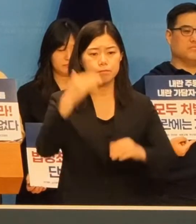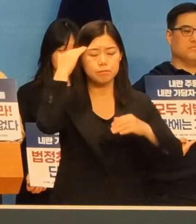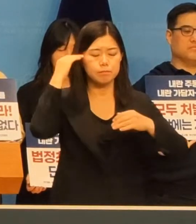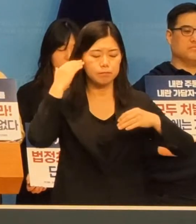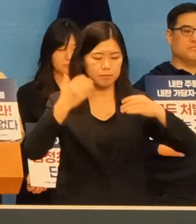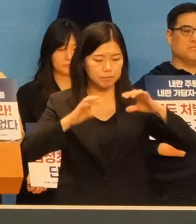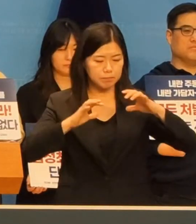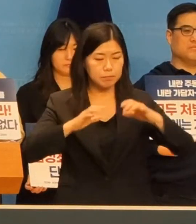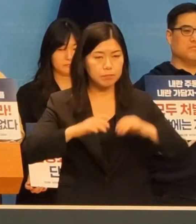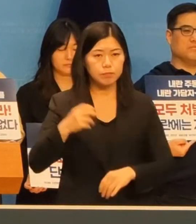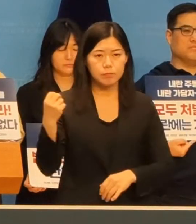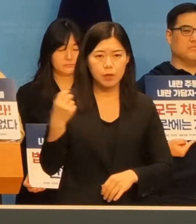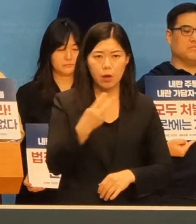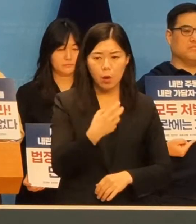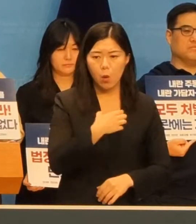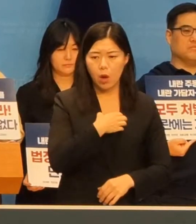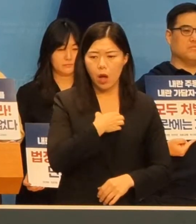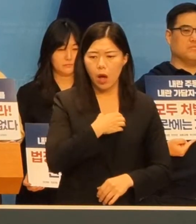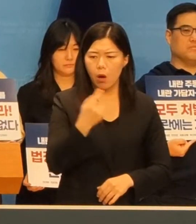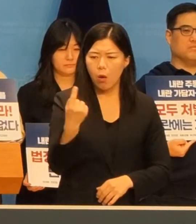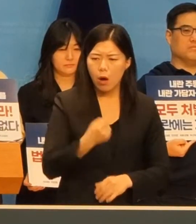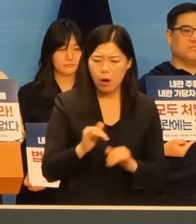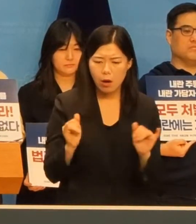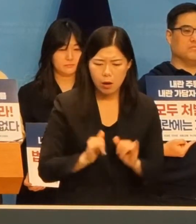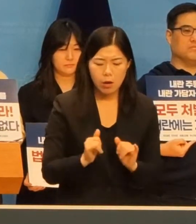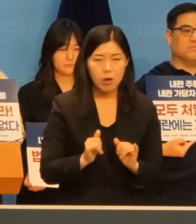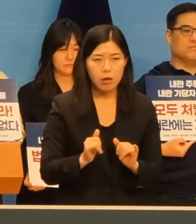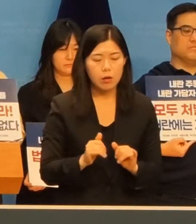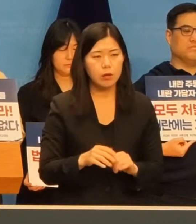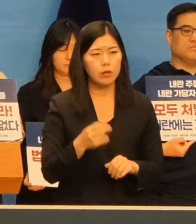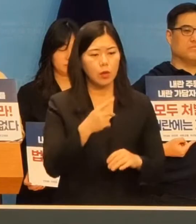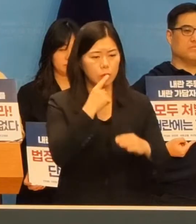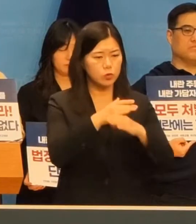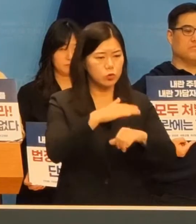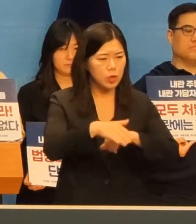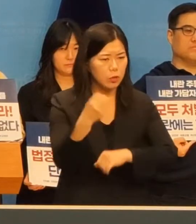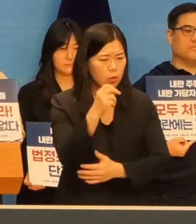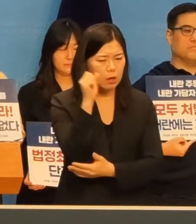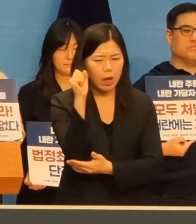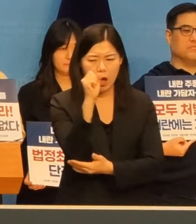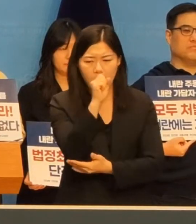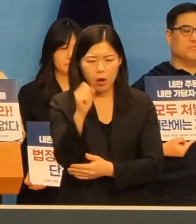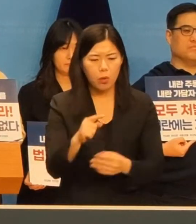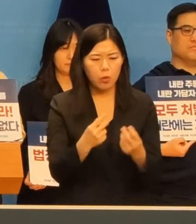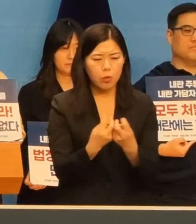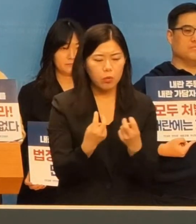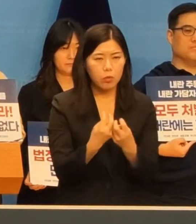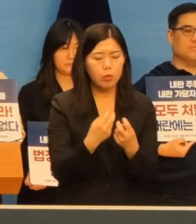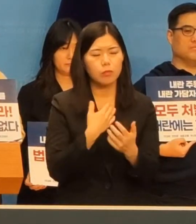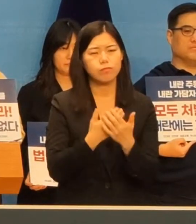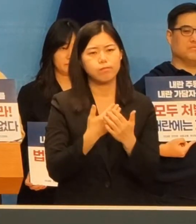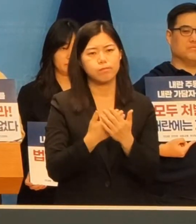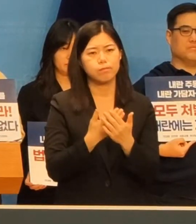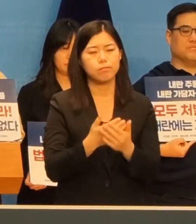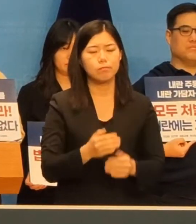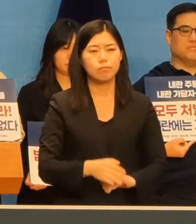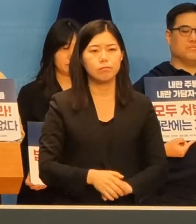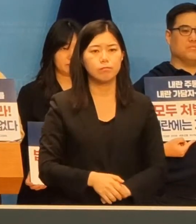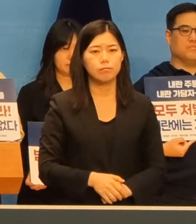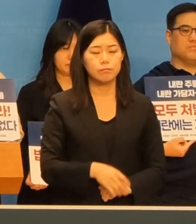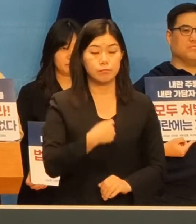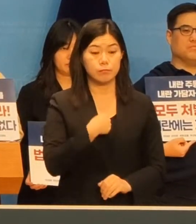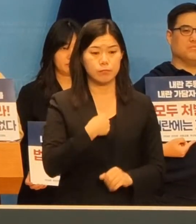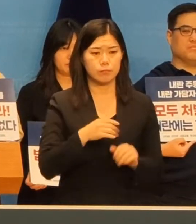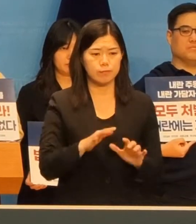대한민국이 다시 위기에 처하지 않을까, 민주주의가 또 흔들리지는 않을까 하는 불안입니다. 저는